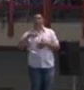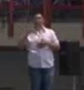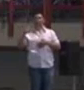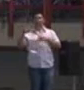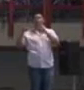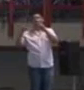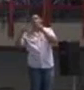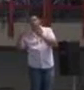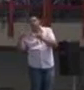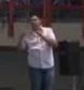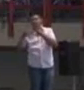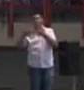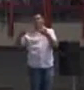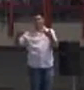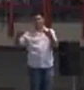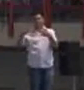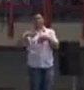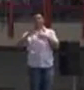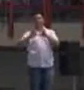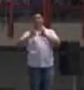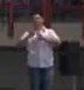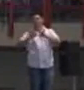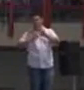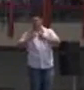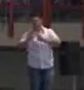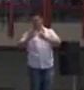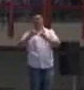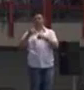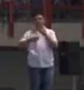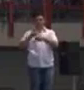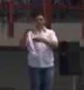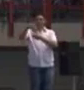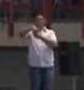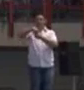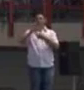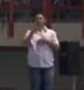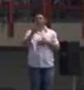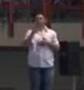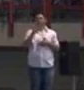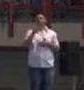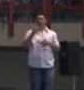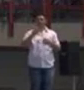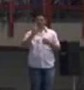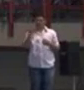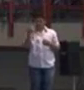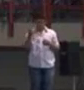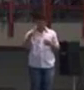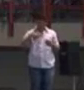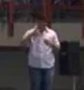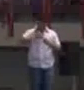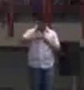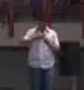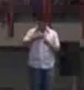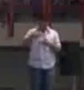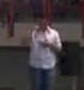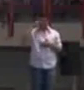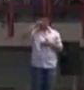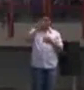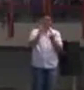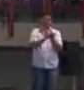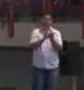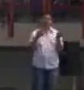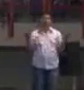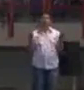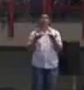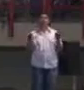para o quadrante, onde tem a relação fundamental da trigonometria, onde realmente a gente tem um pouco mais de dificuldade. Hoje o que a gente vai